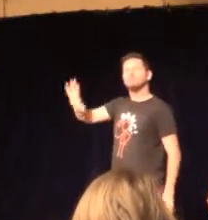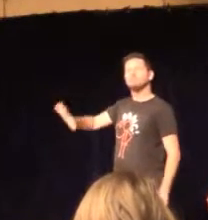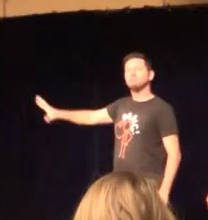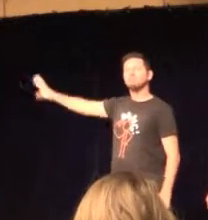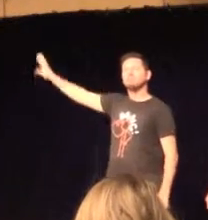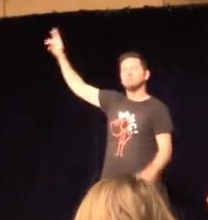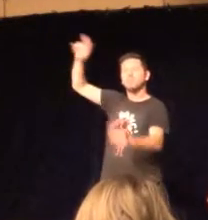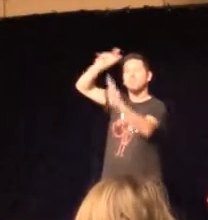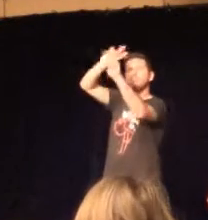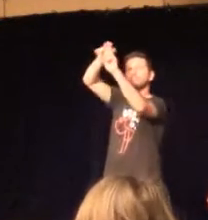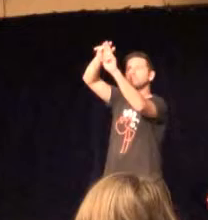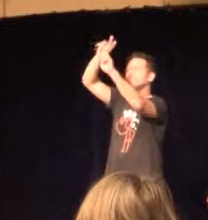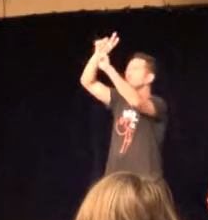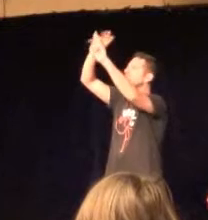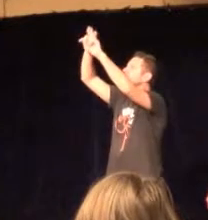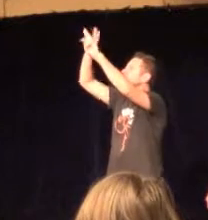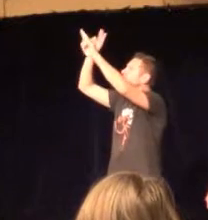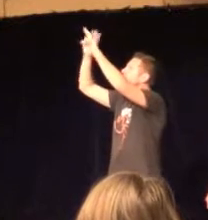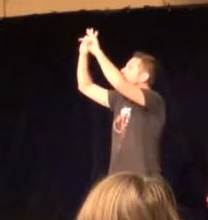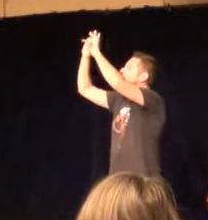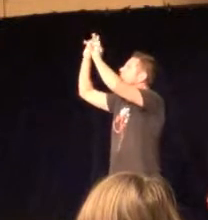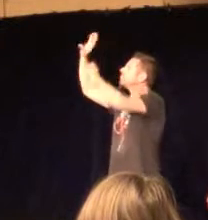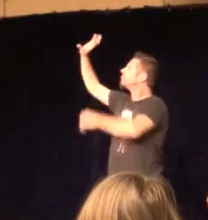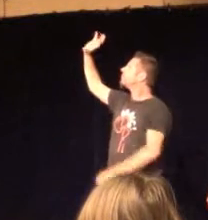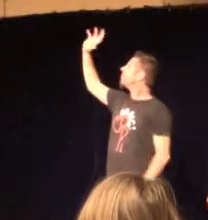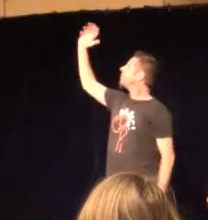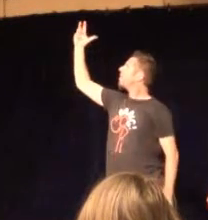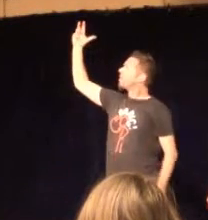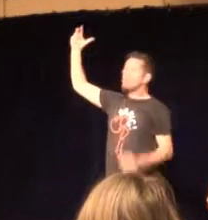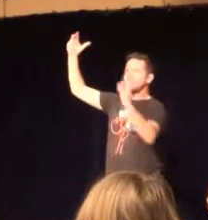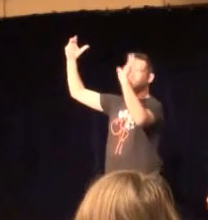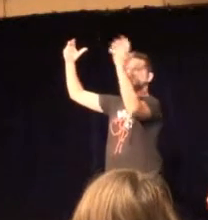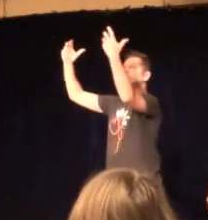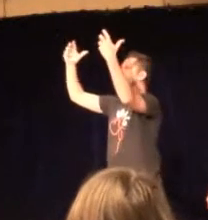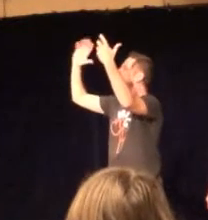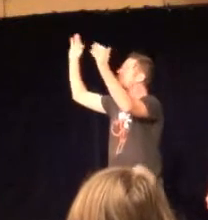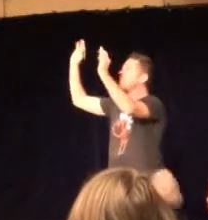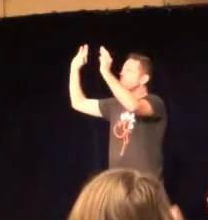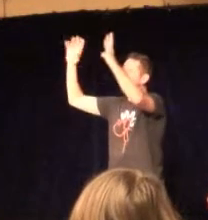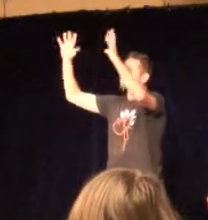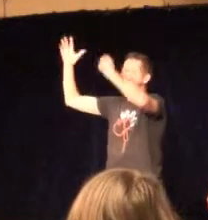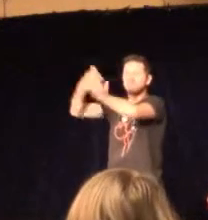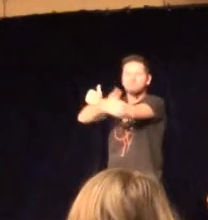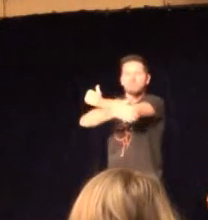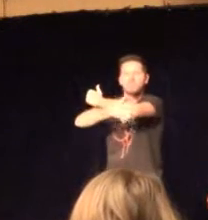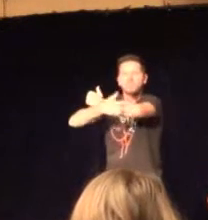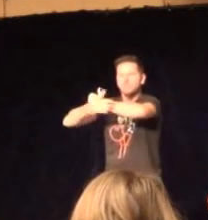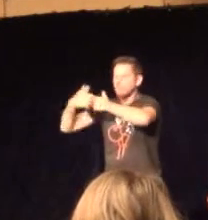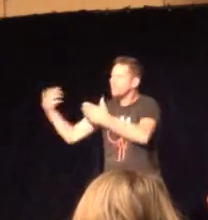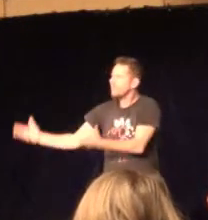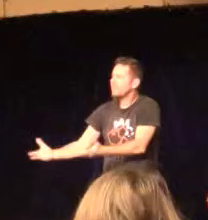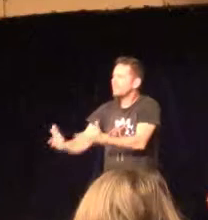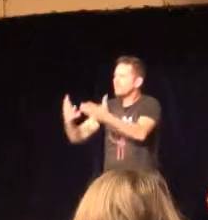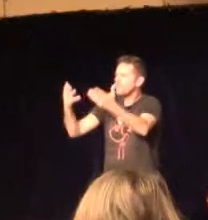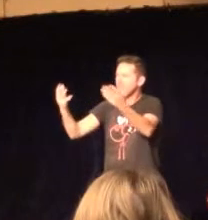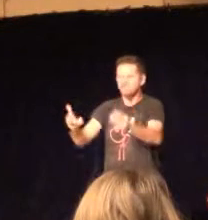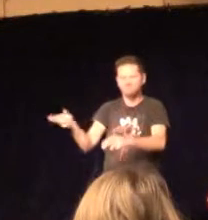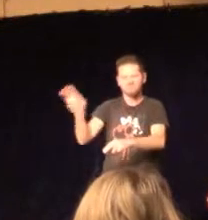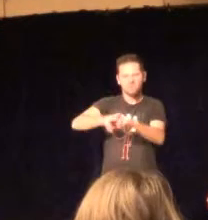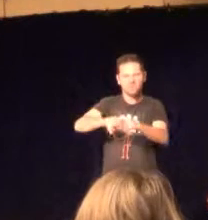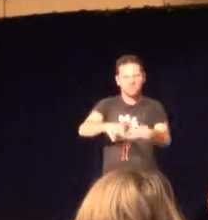estrellas son los soles de los desafortunados, son las lágrimas de los